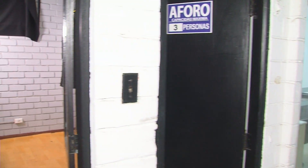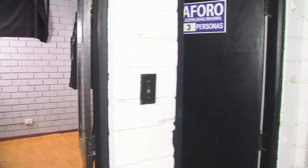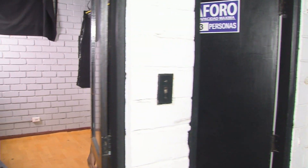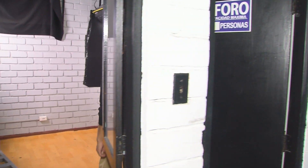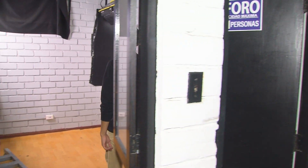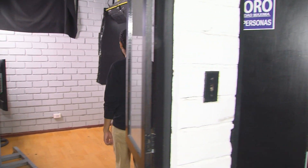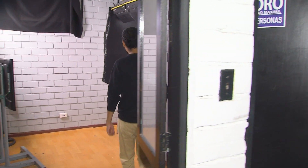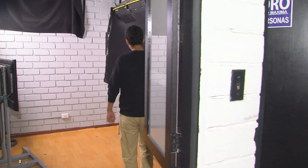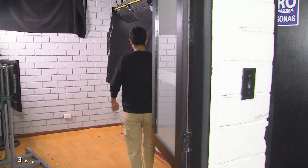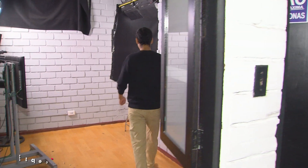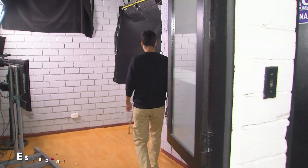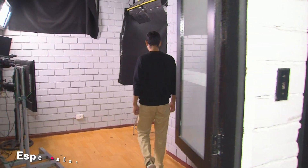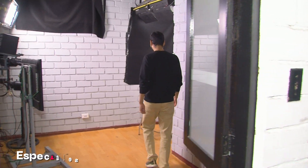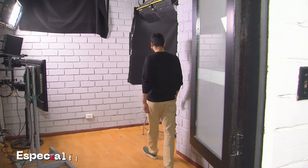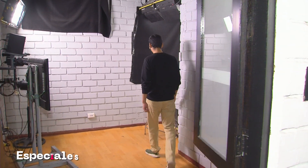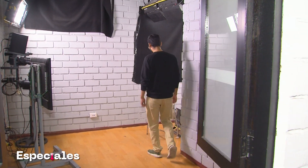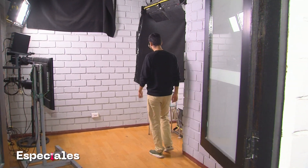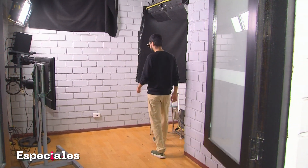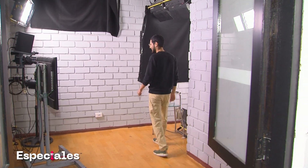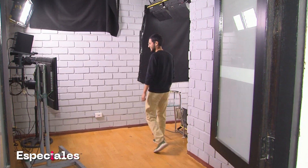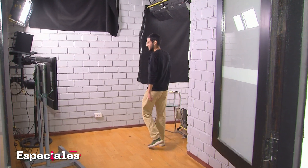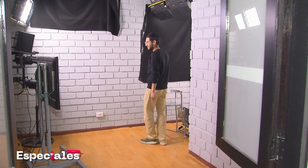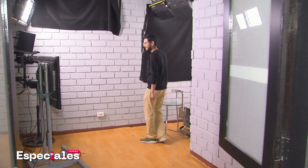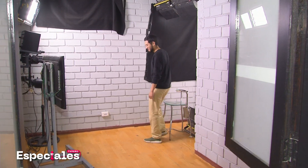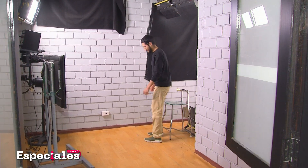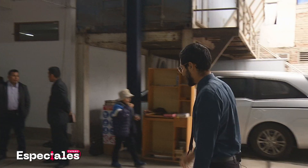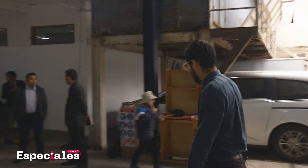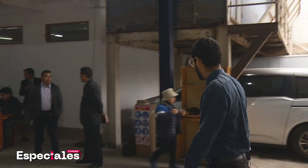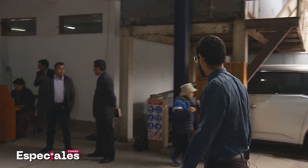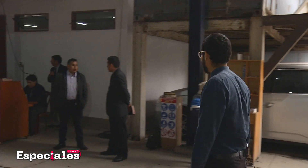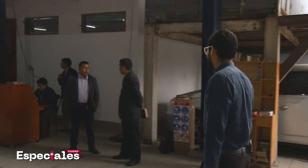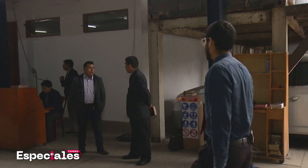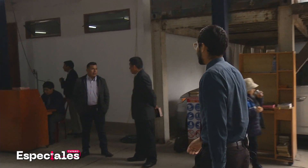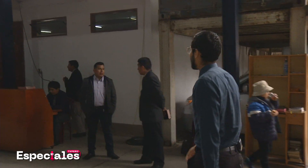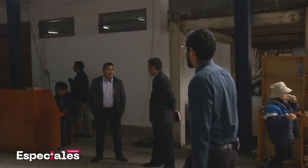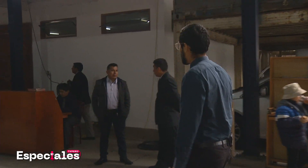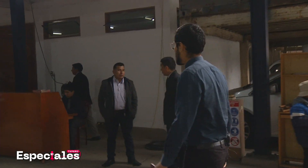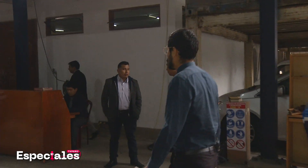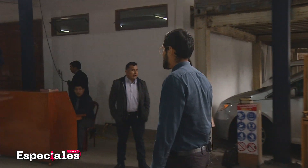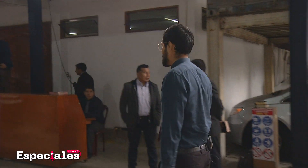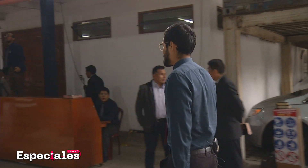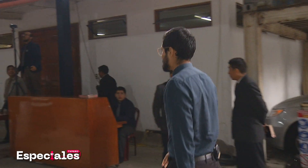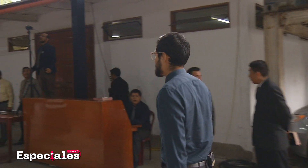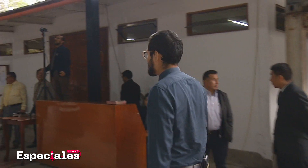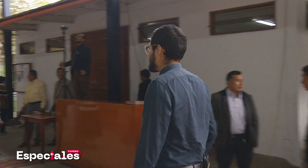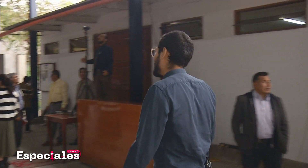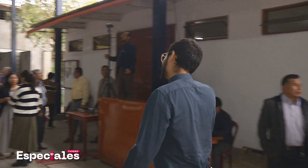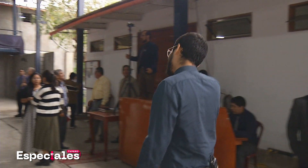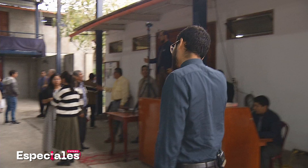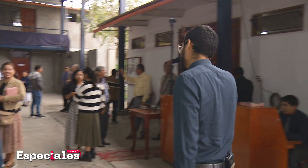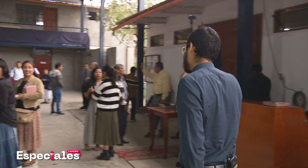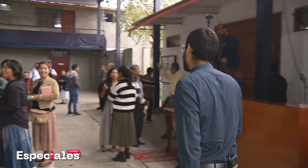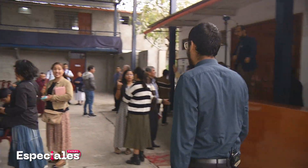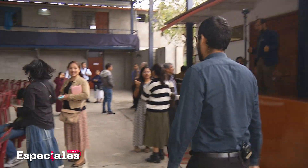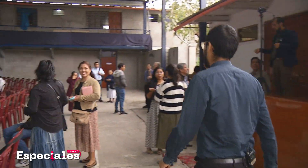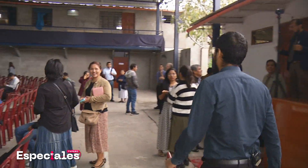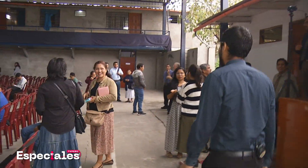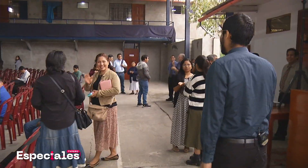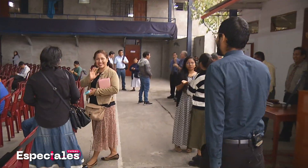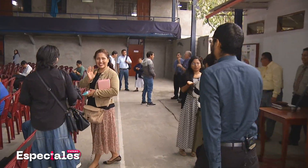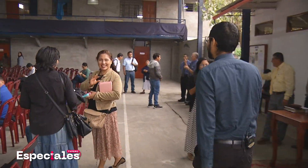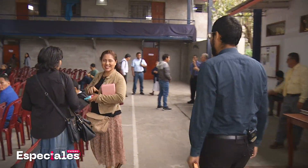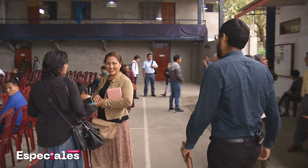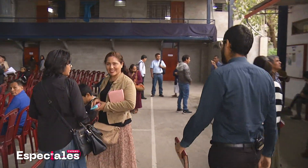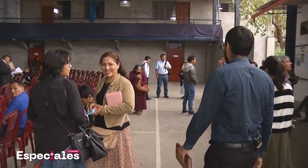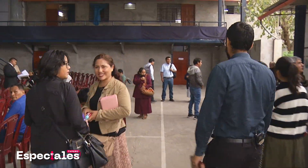de señas. Tras dejar los sets de TV Perú, Josué nos muestra otra de sus facetas. Hola, ¿qué